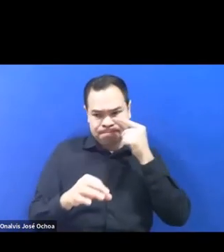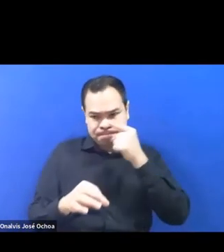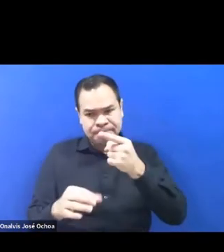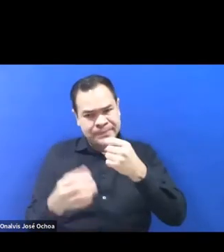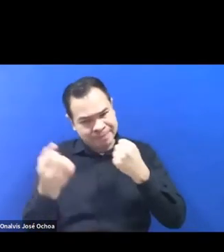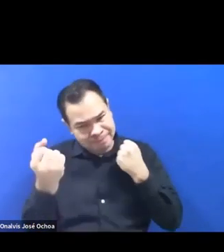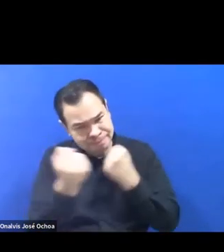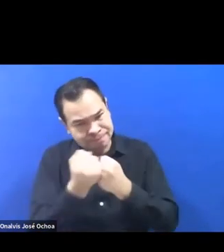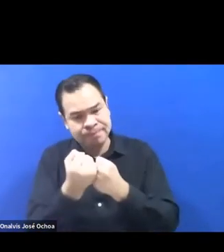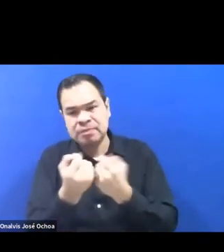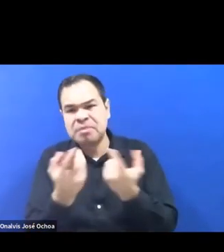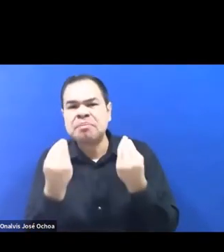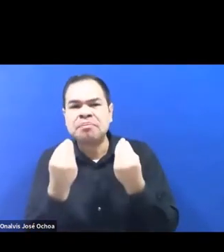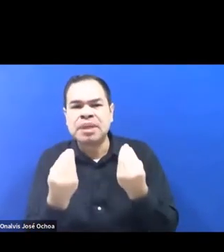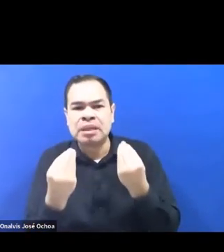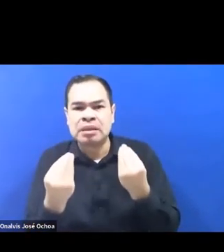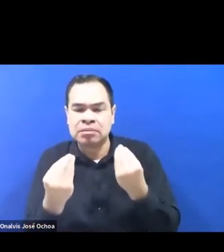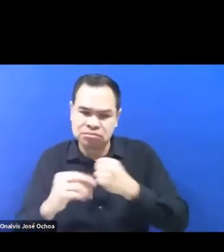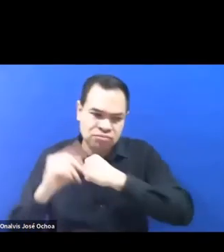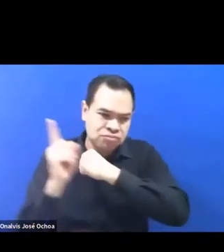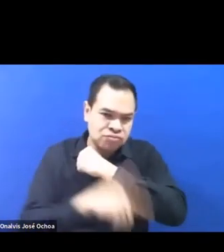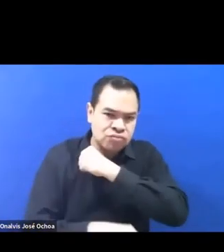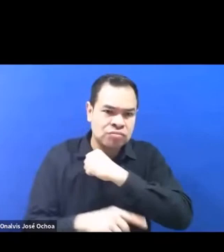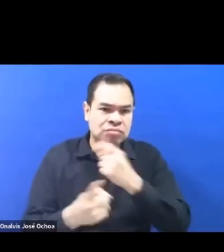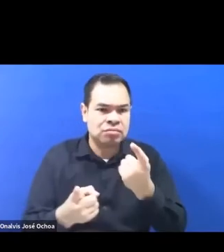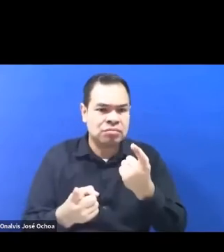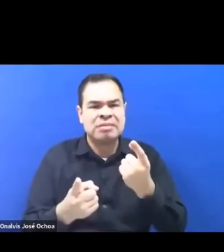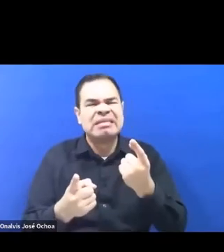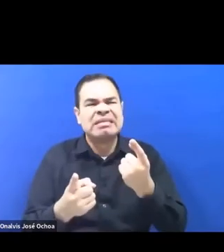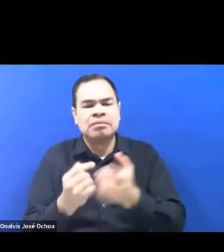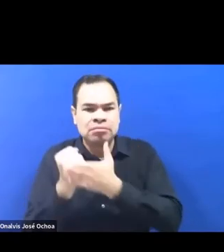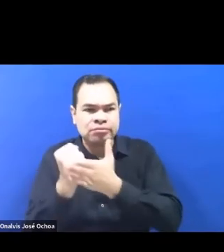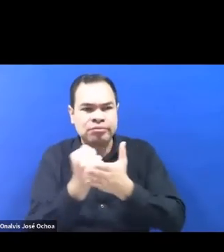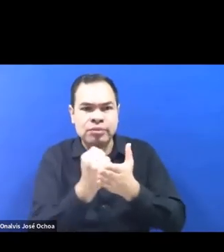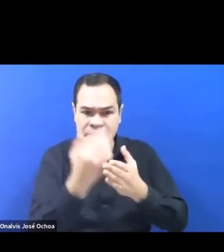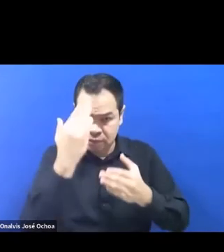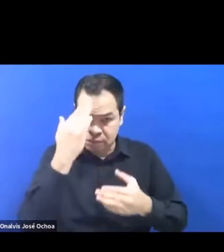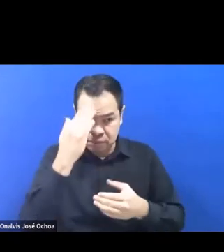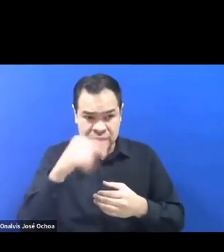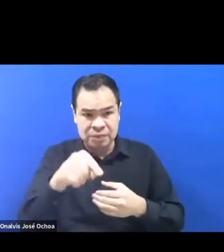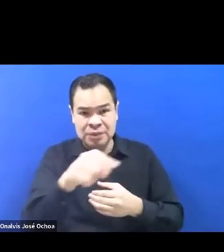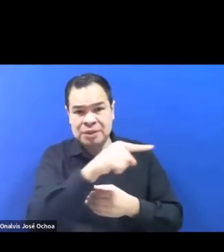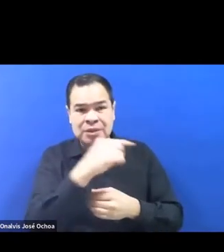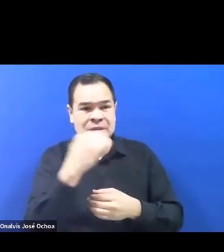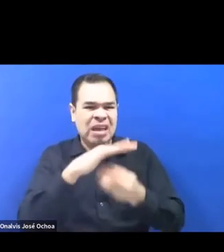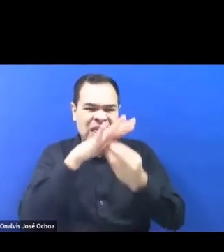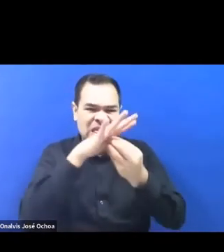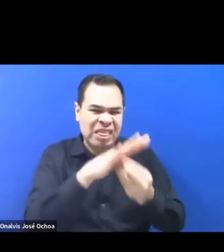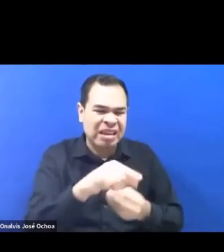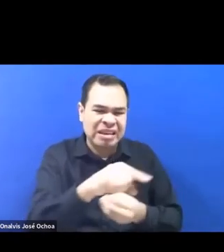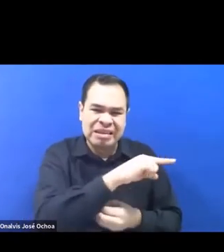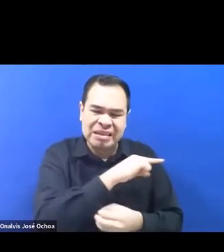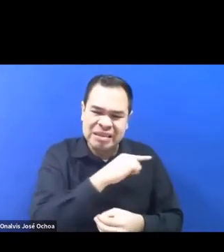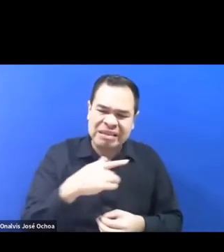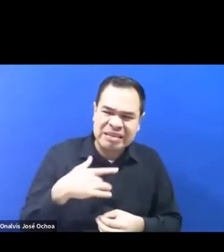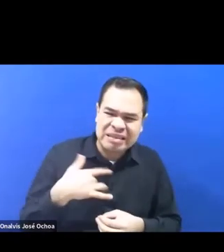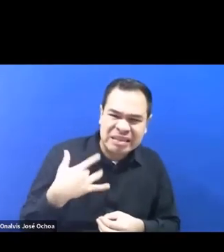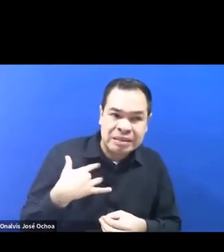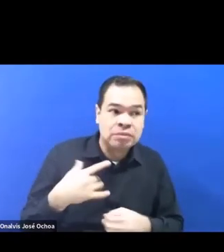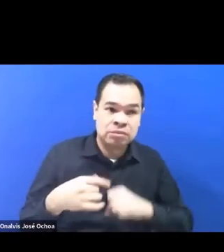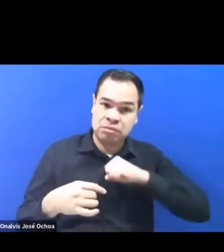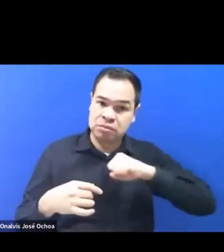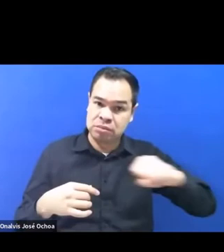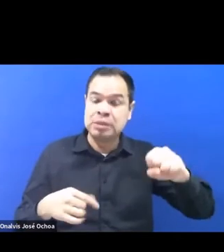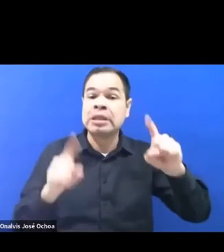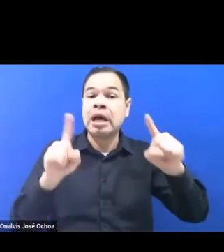complementario, que busque satisfacer de manera integral los derechos de las víctimas y además ofrecer a la sociedad un